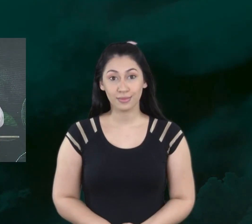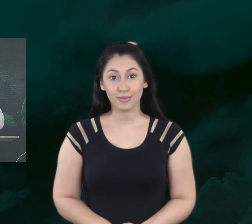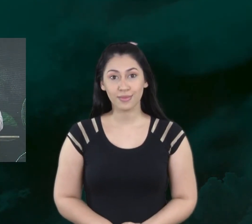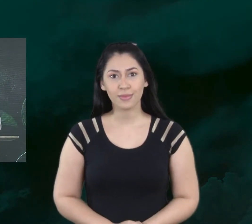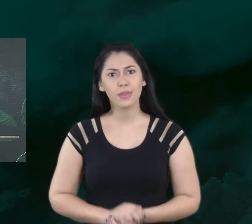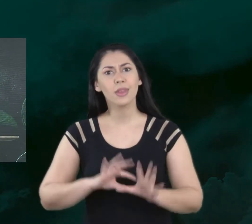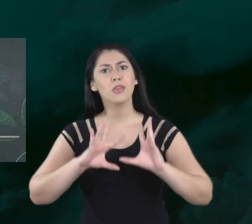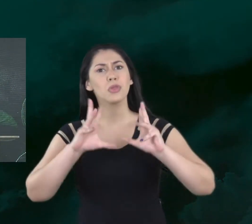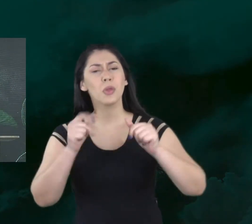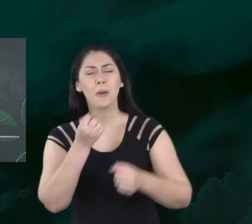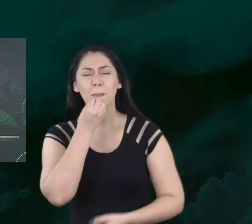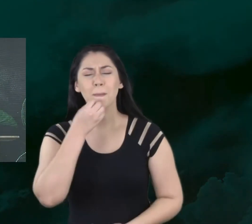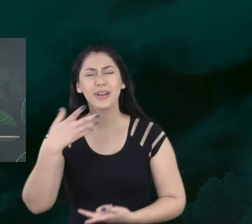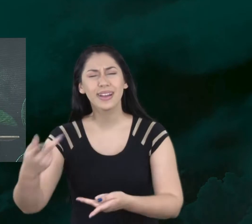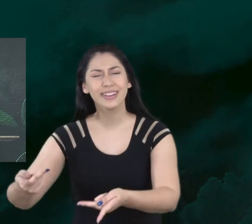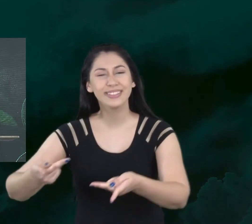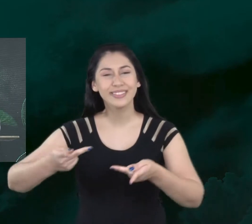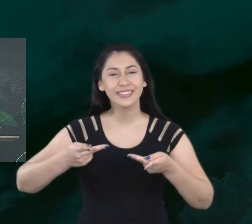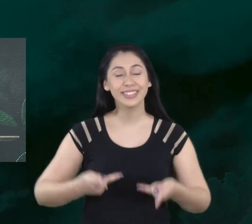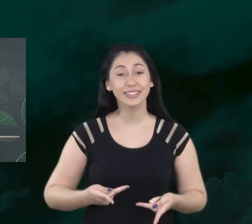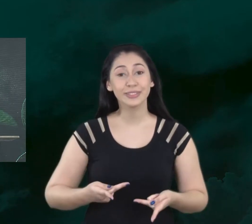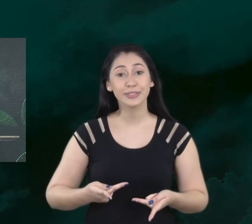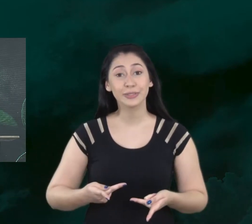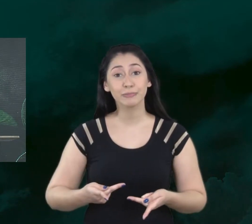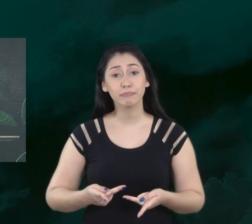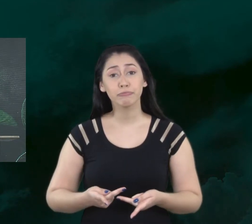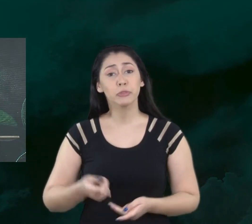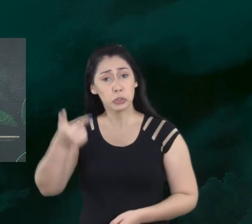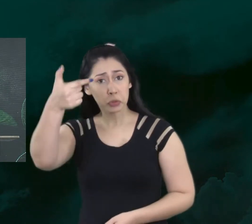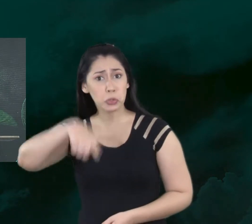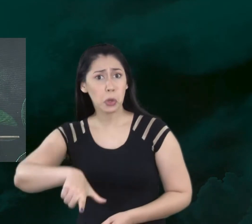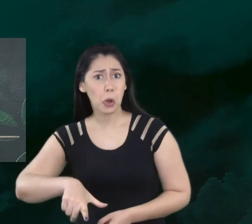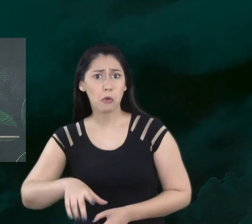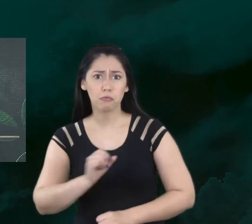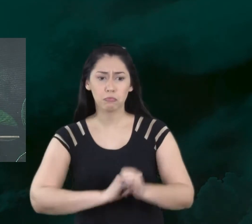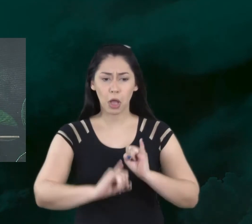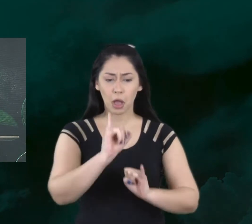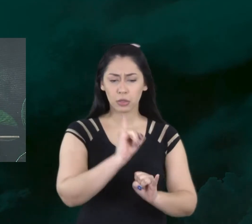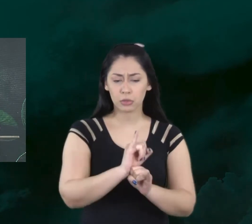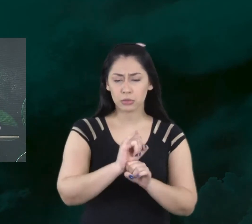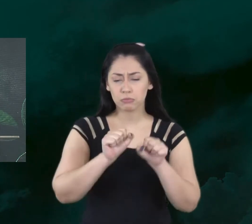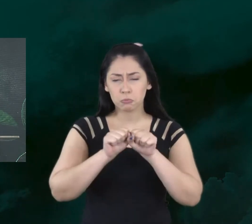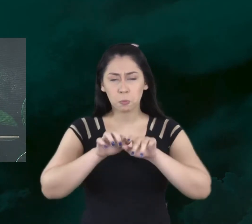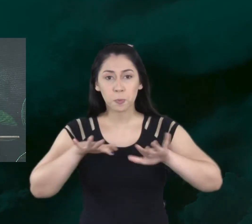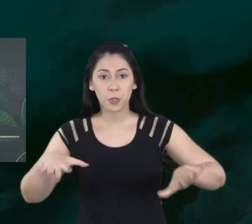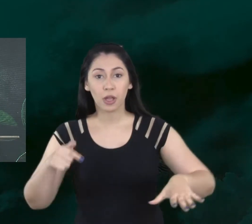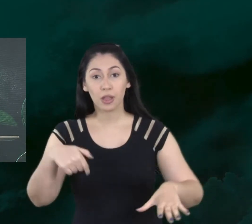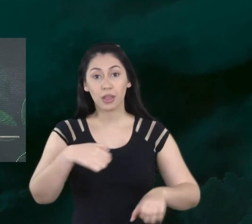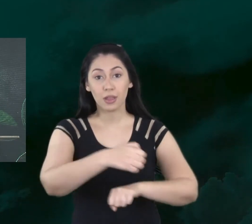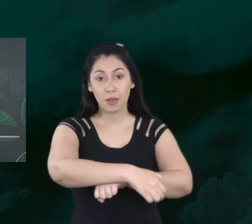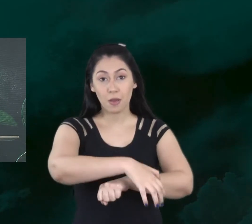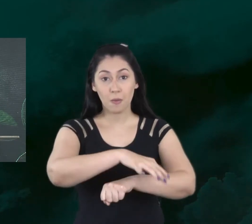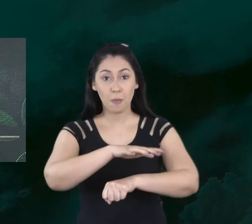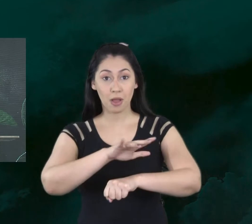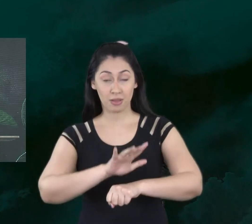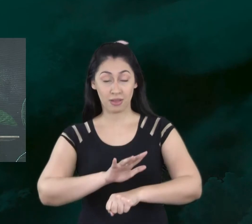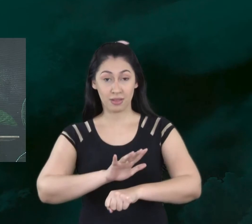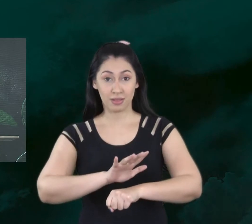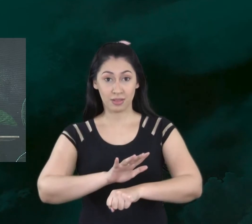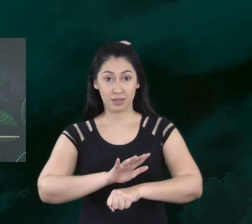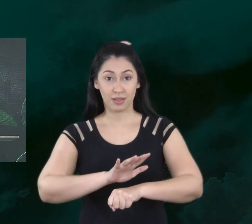Sejam todos muito bem-vindos a mais uma transmissão do Instituto Vida para Todos, aqui da